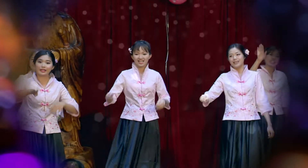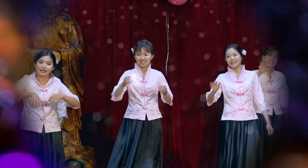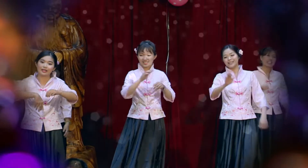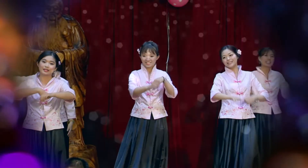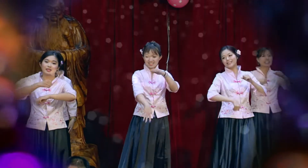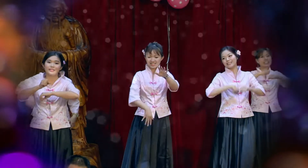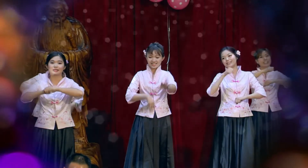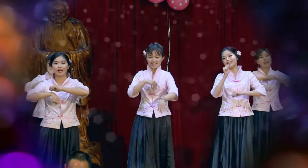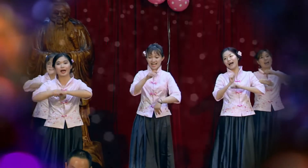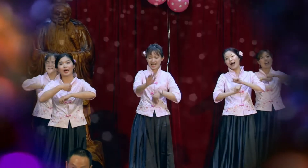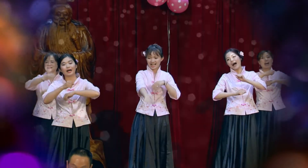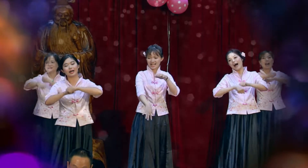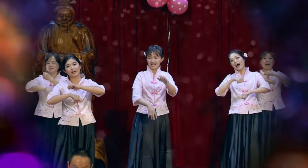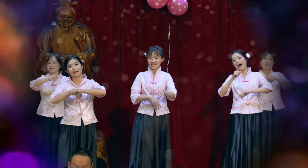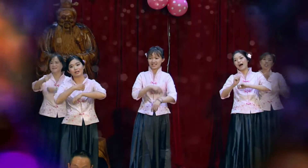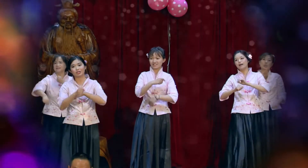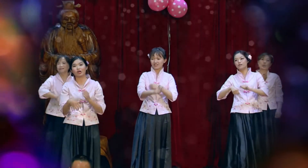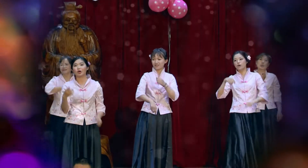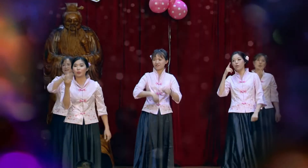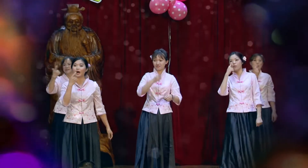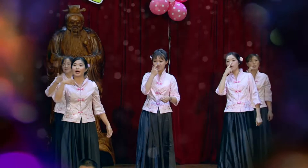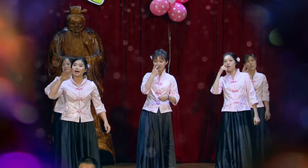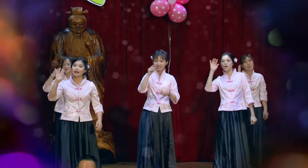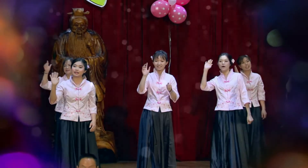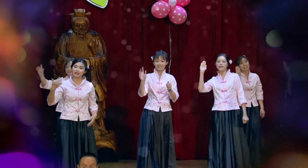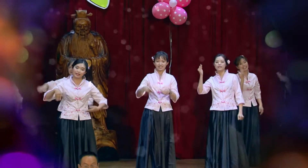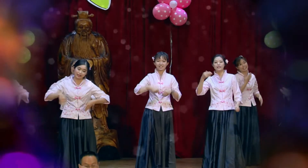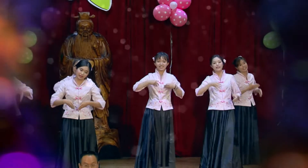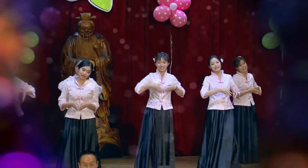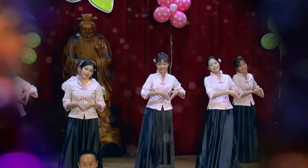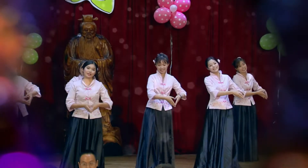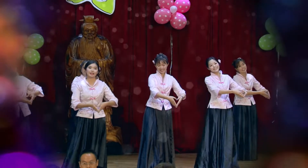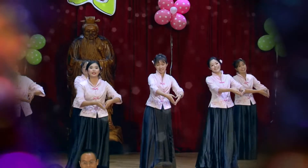已经打动我的心。